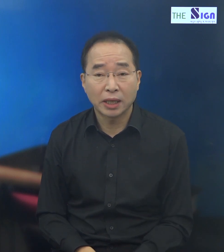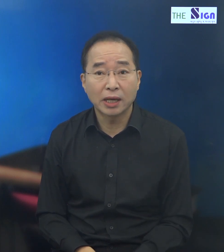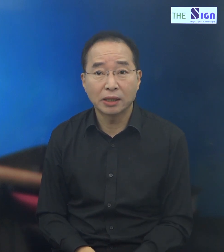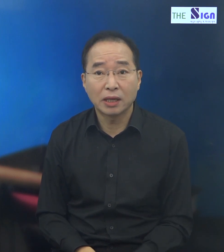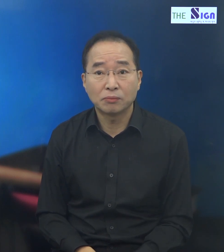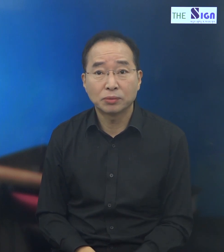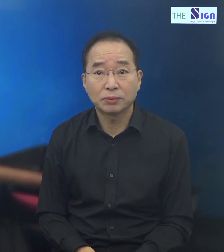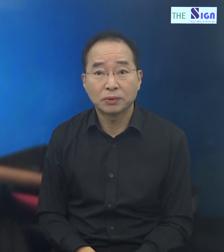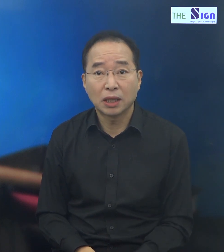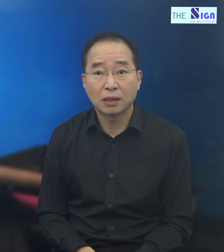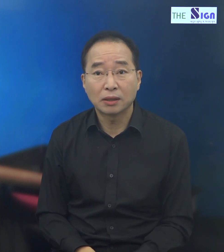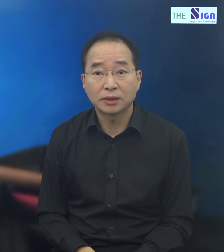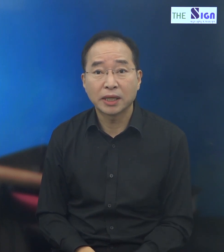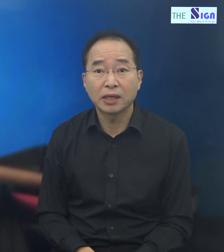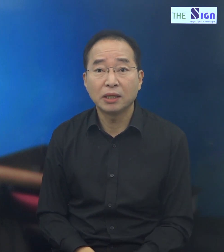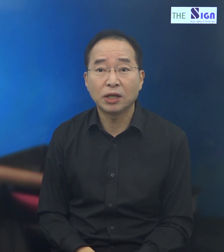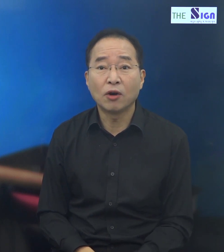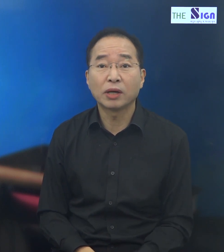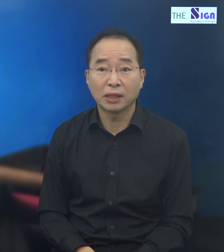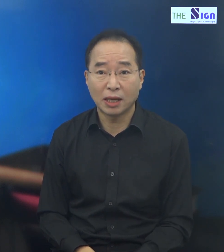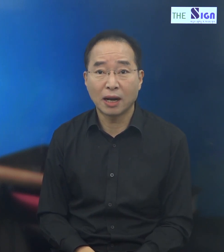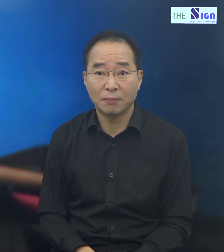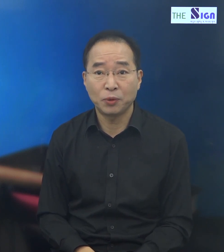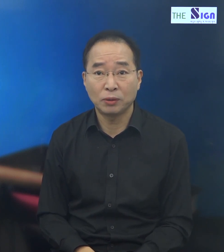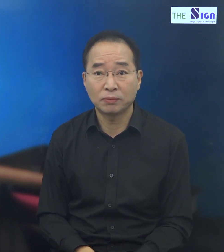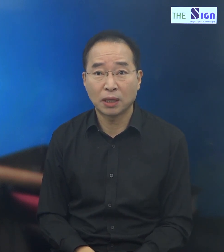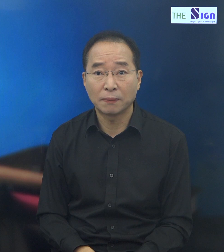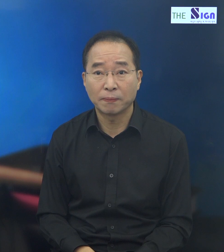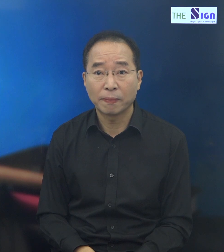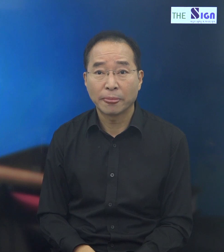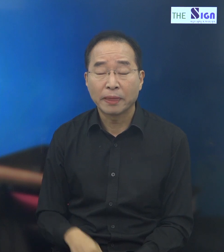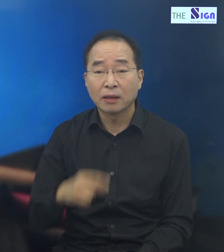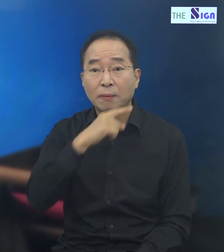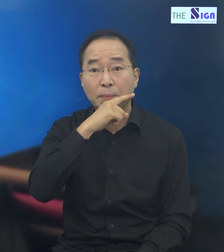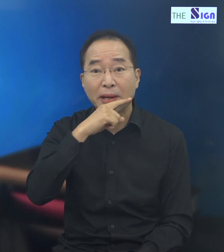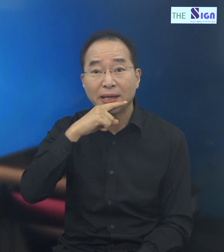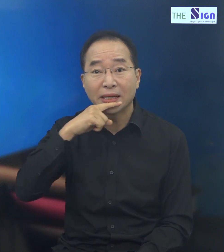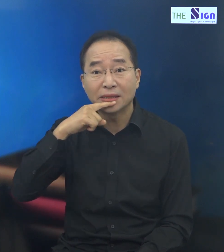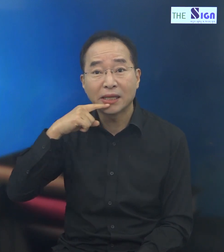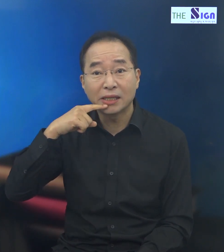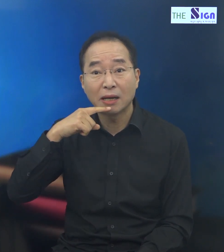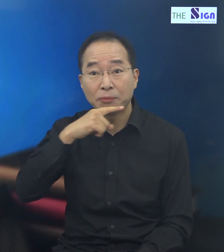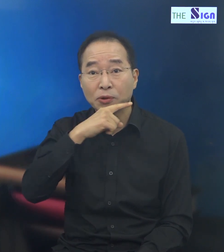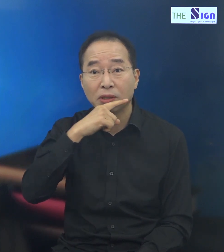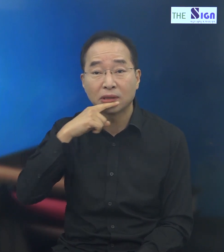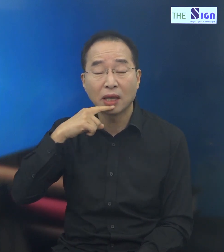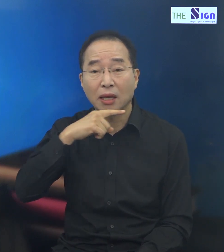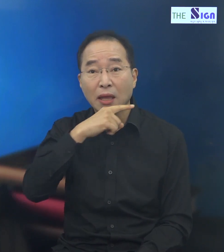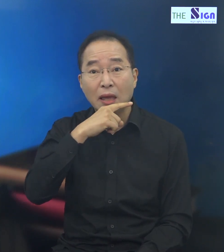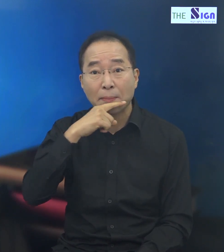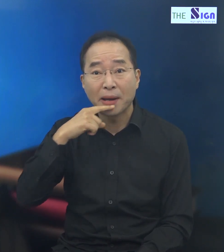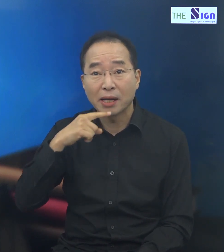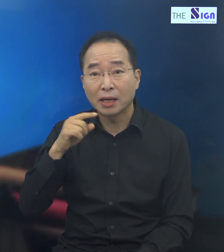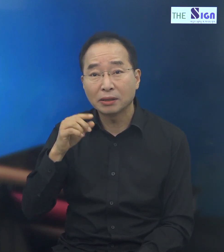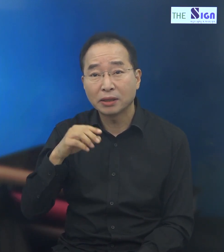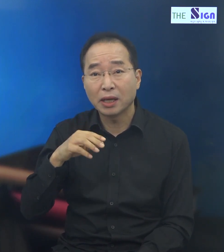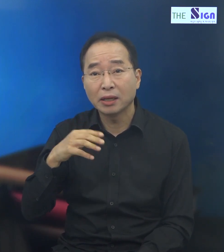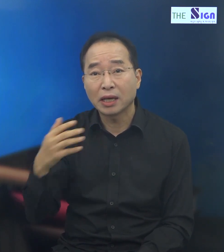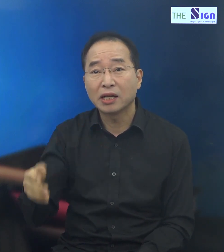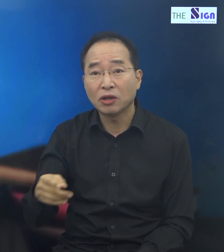색깔에 대한 부분입니다. 색이 연하다라는 표현입니다. 그 빨간색이라는 표현인데, 빨간인데 약간